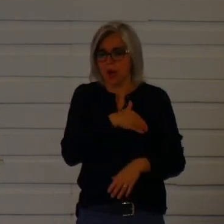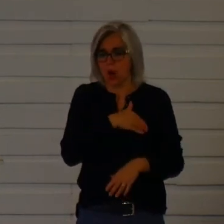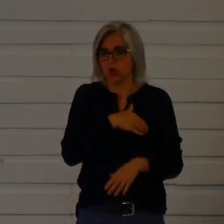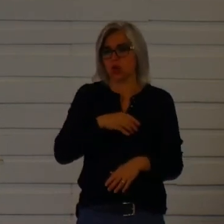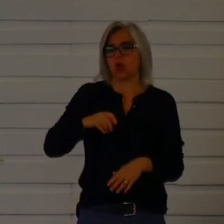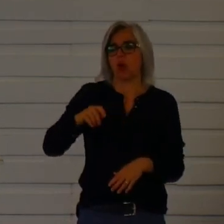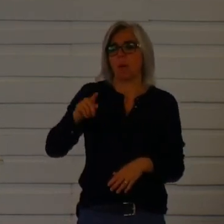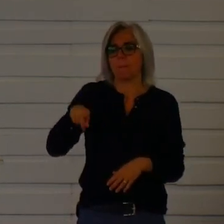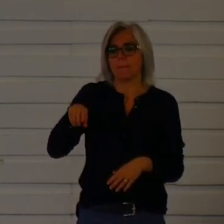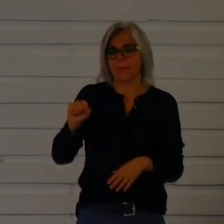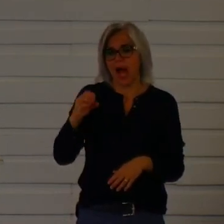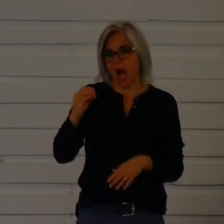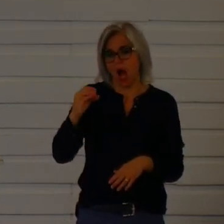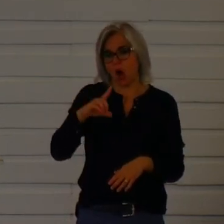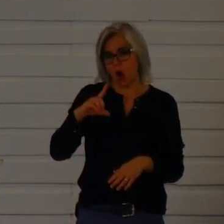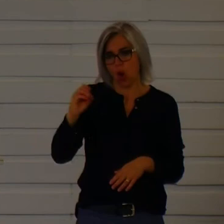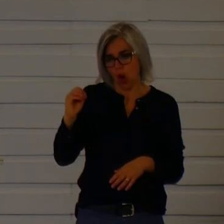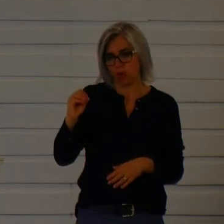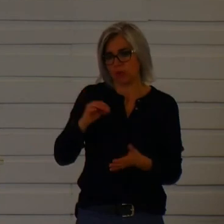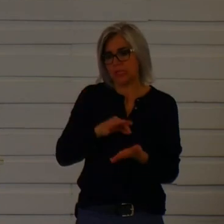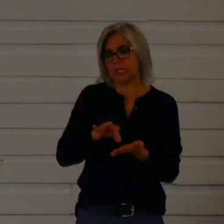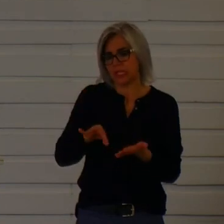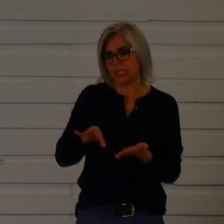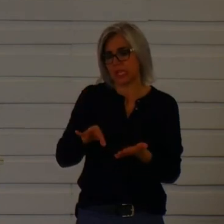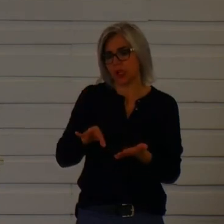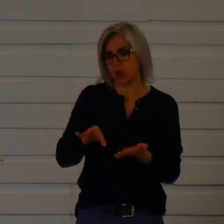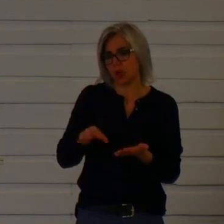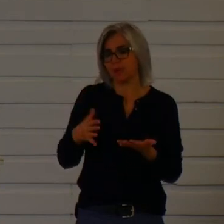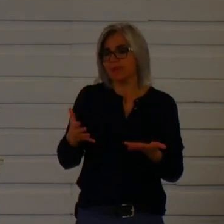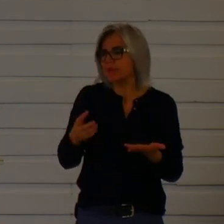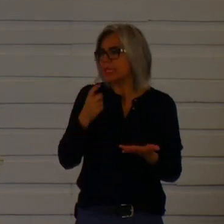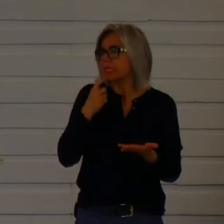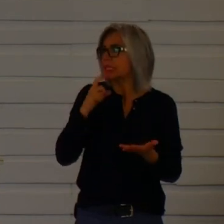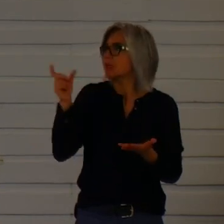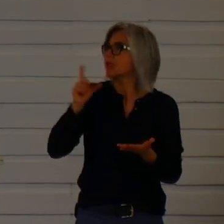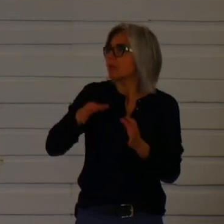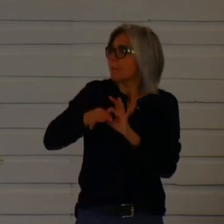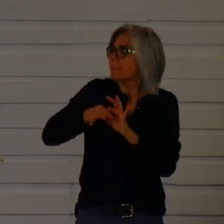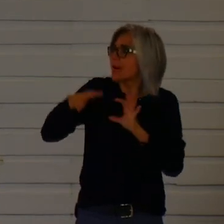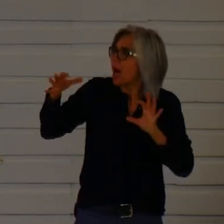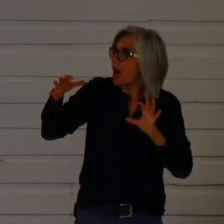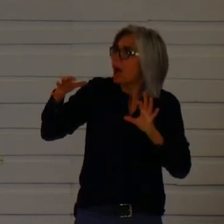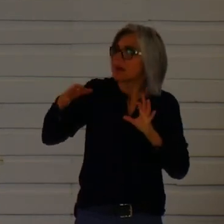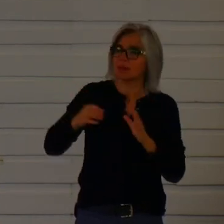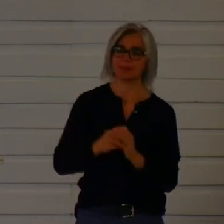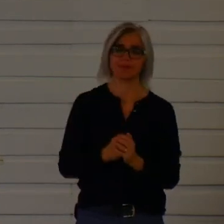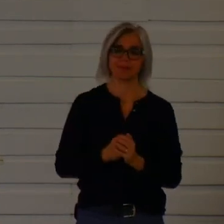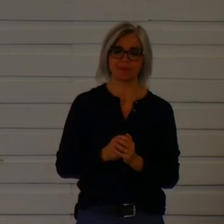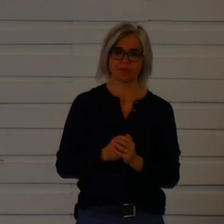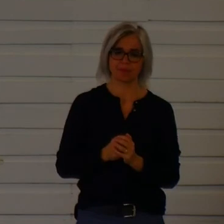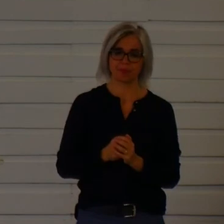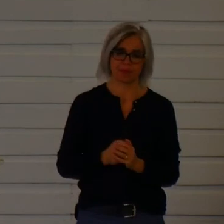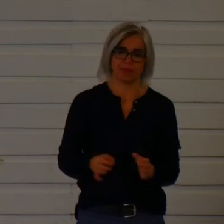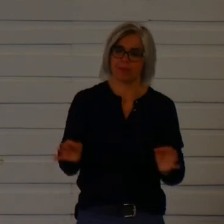le aveva vissuto. E quindi chi sta parlando è una persona che per esperienza queste cose le ha vissute. Però